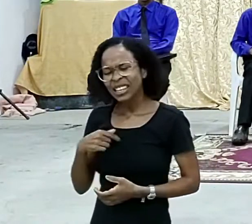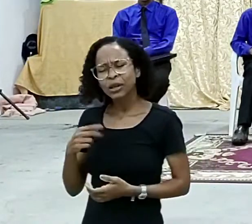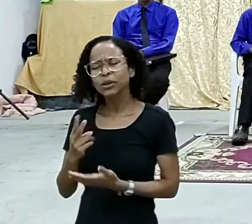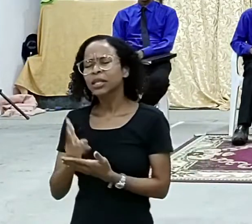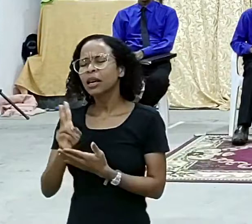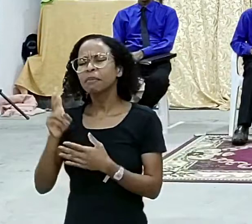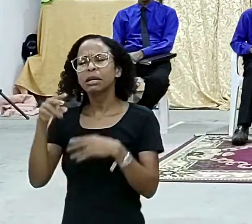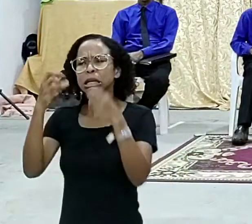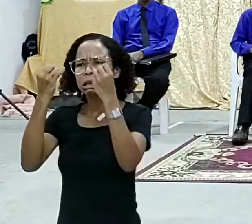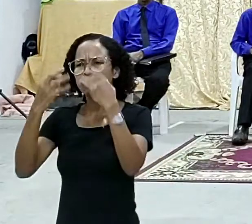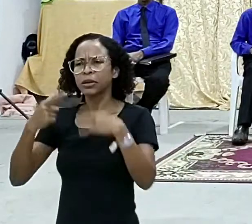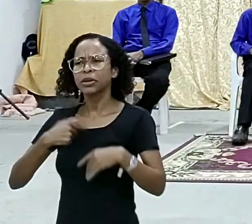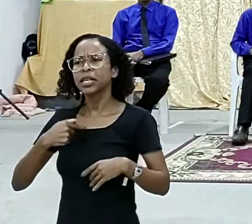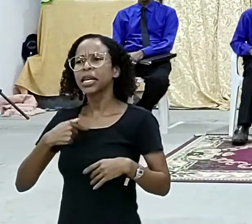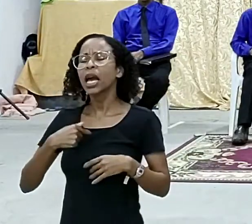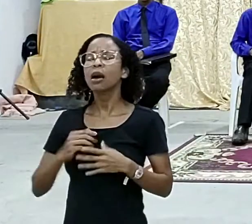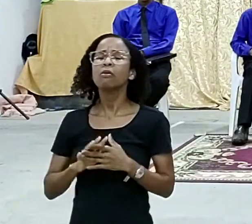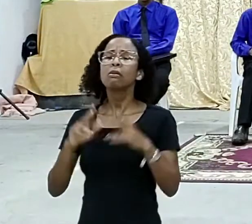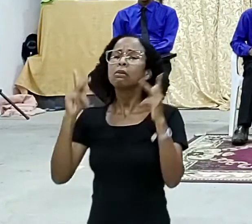tranquila.